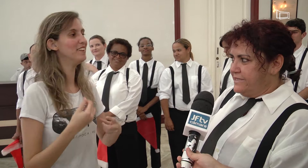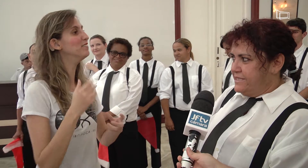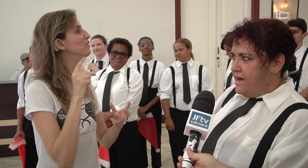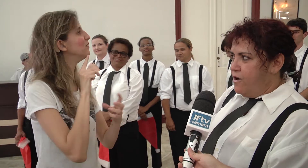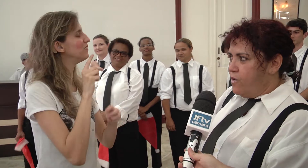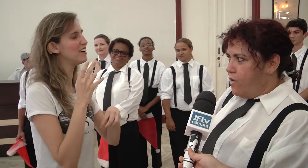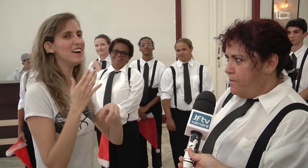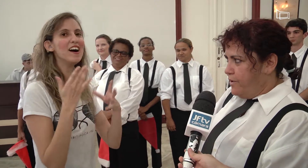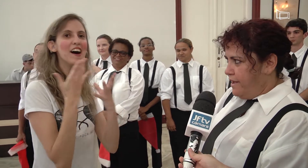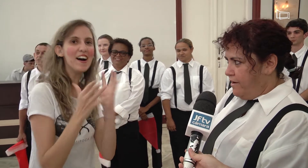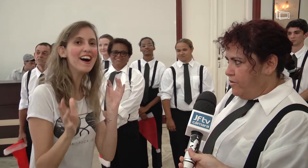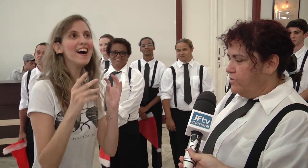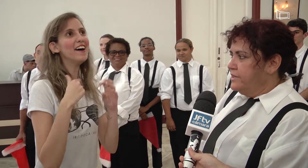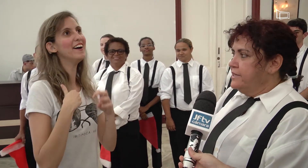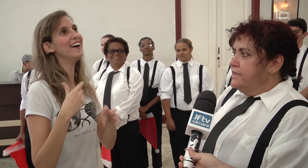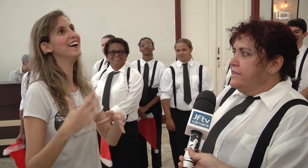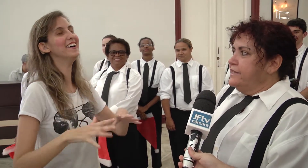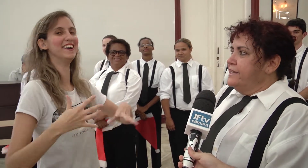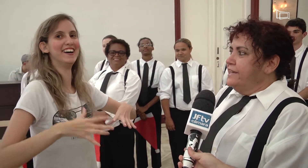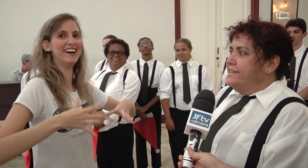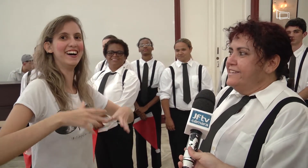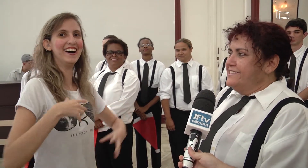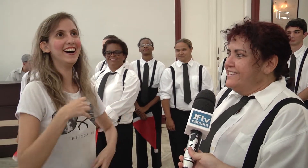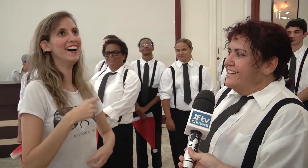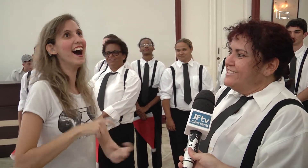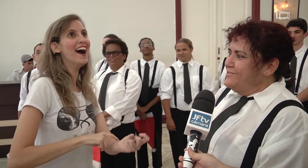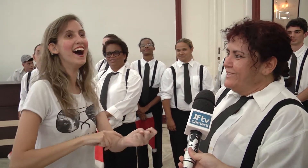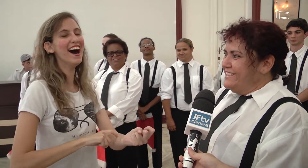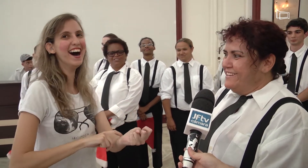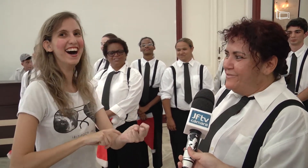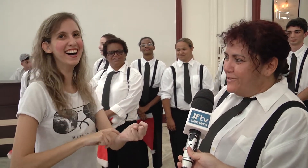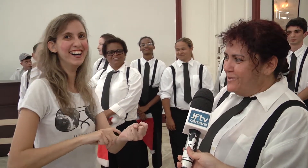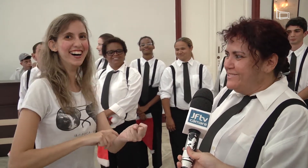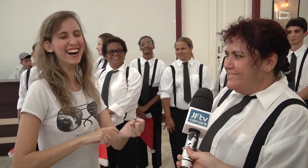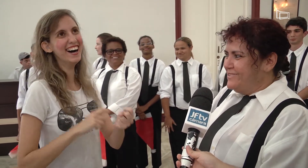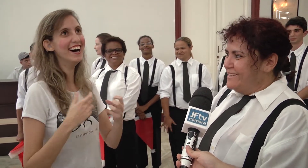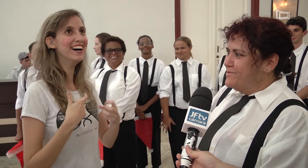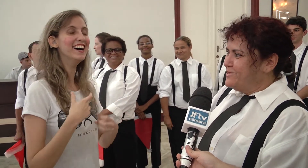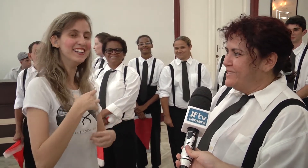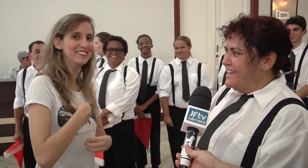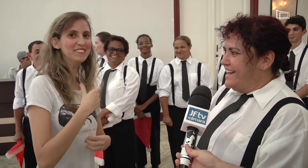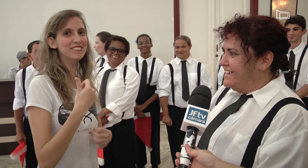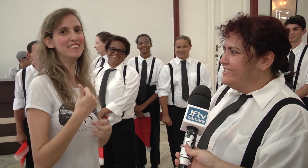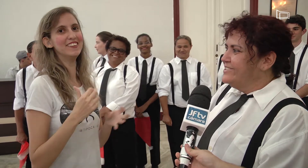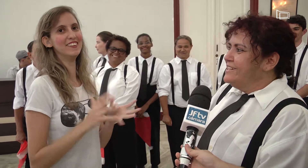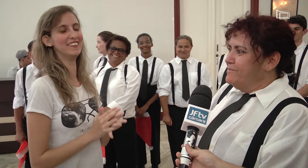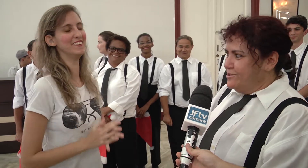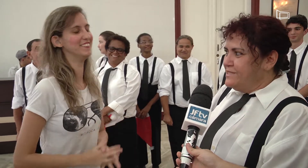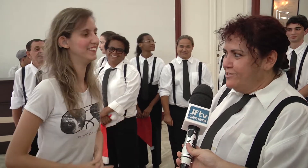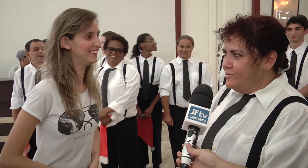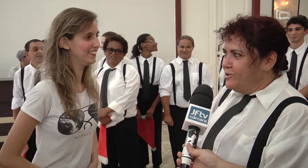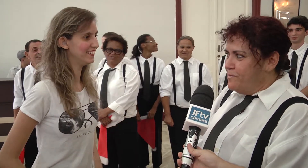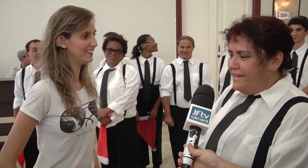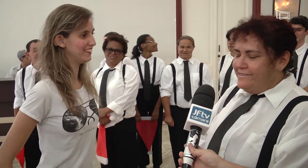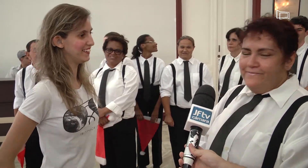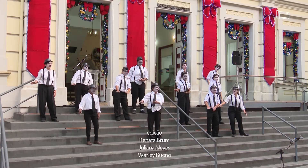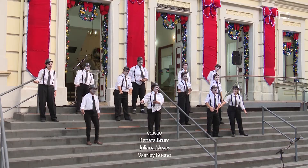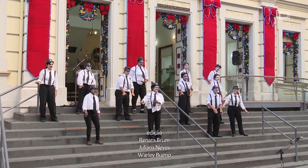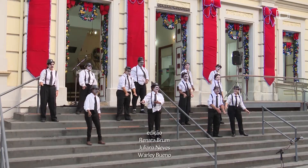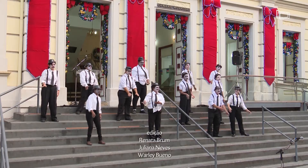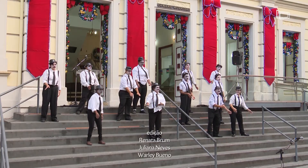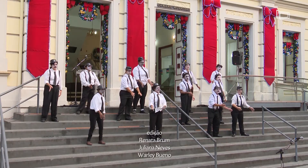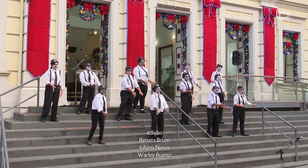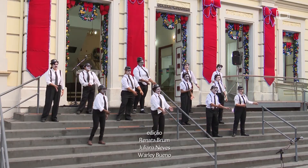expressão facial, corporal, né? E assim, a gente fica nervoso, fica emocionado, mas eu me sinto muito bem.